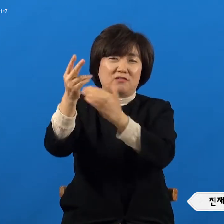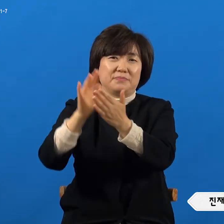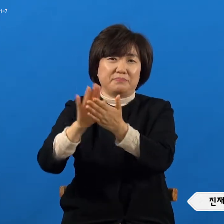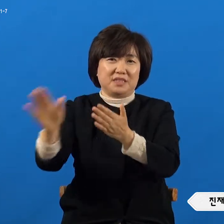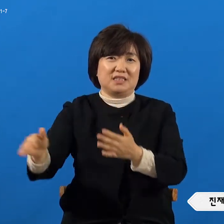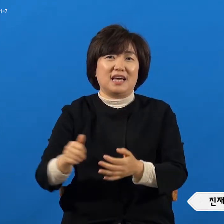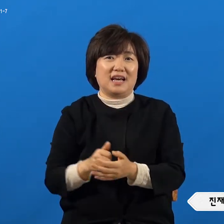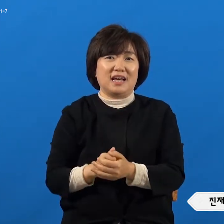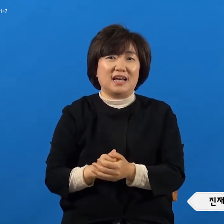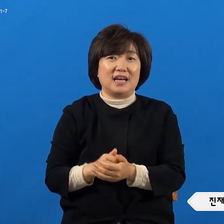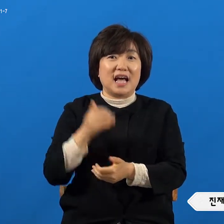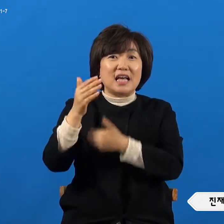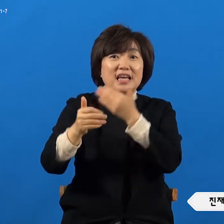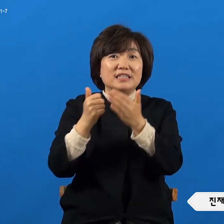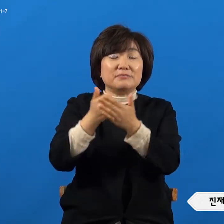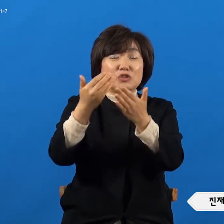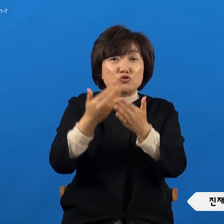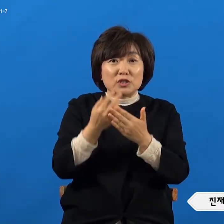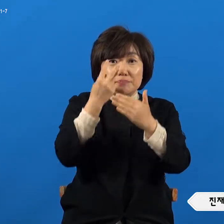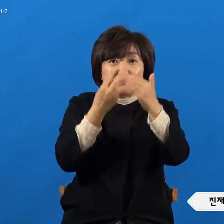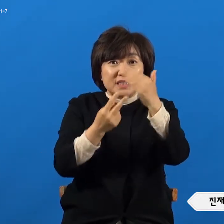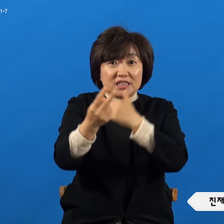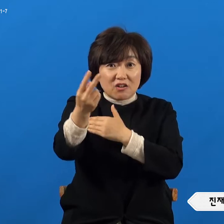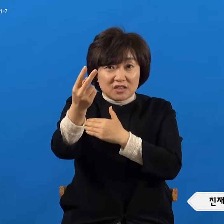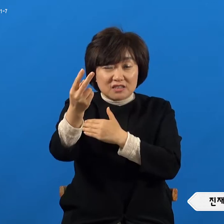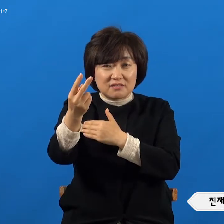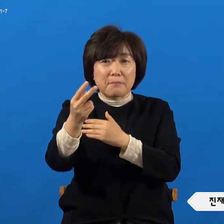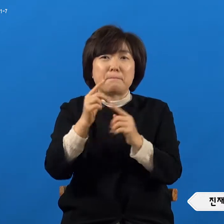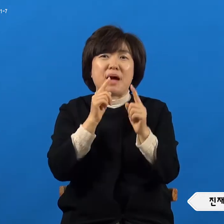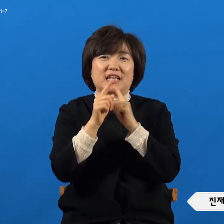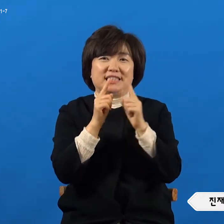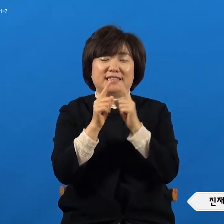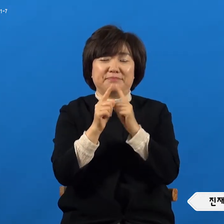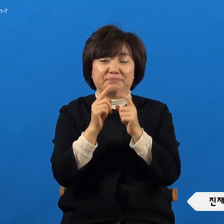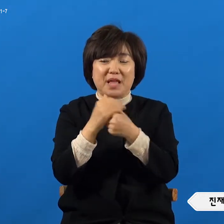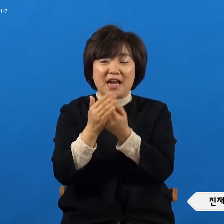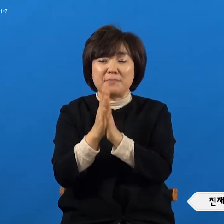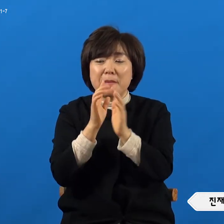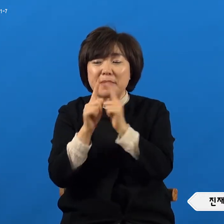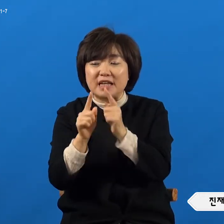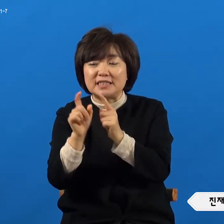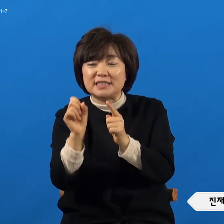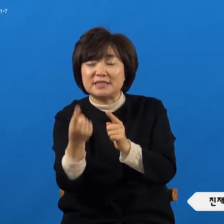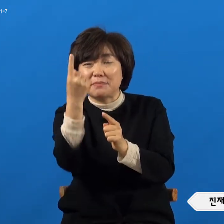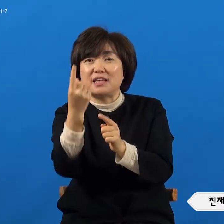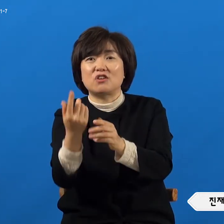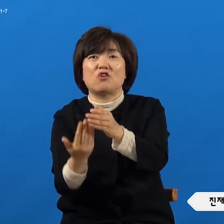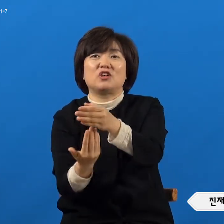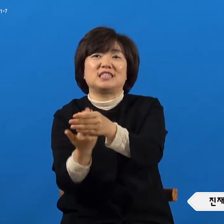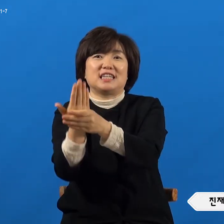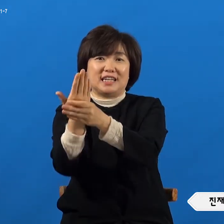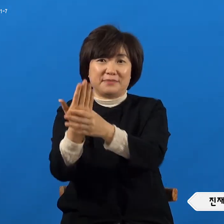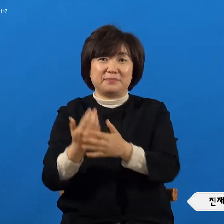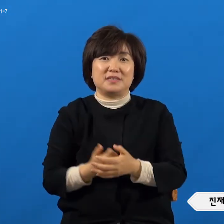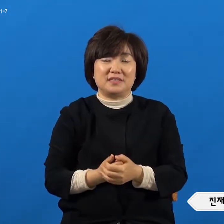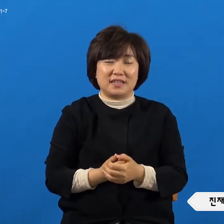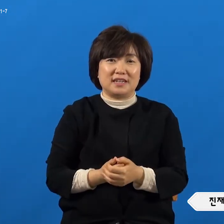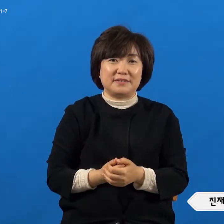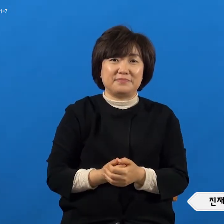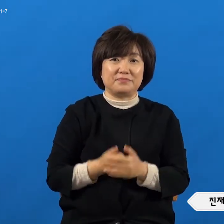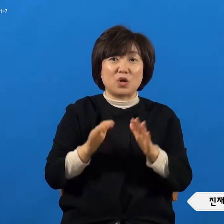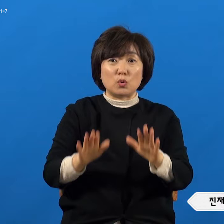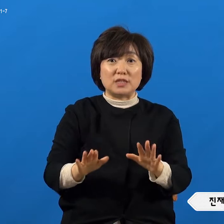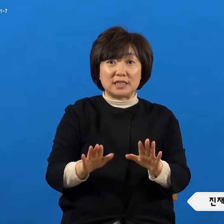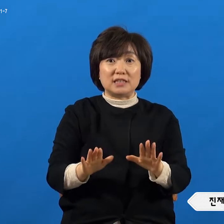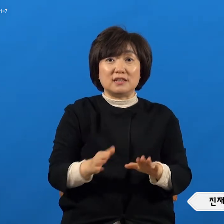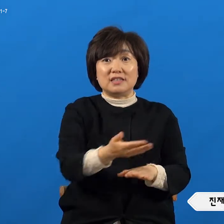주신 비전은 말씀에서 시작합니다. 하나님의 약속에서 시작됩니다. 오늘